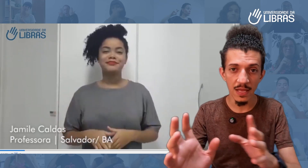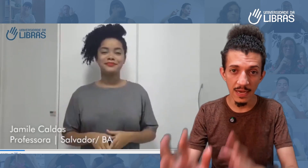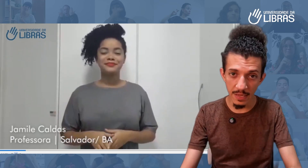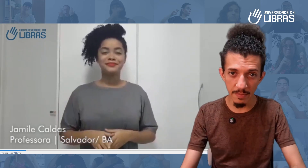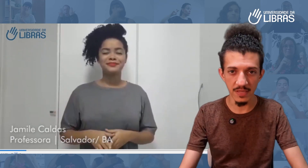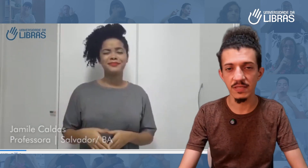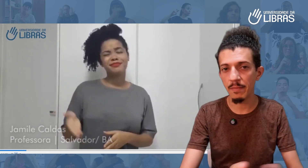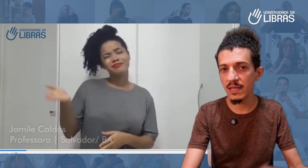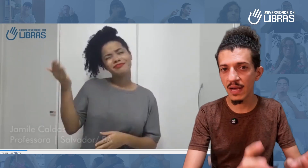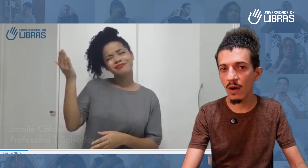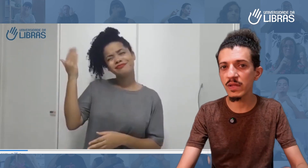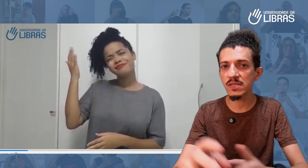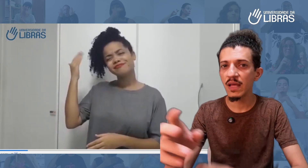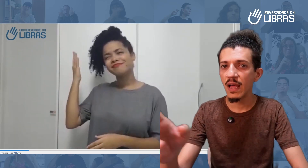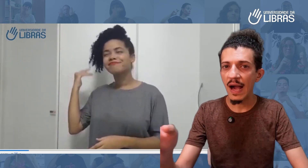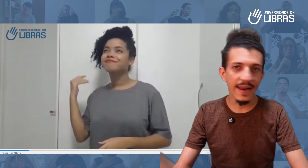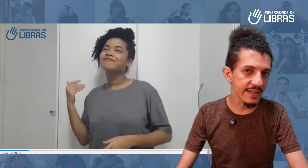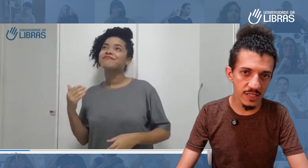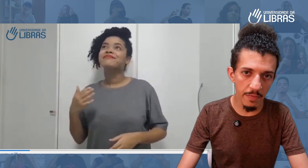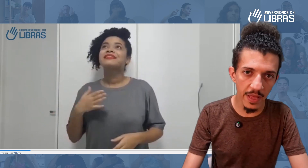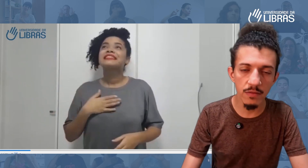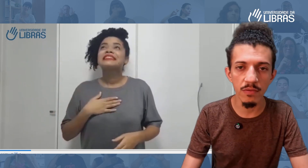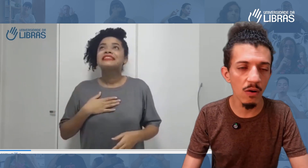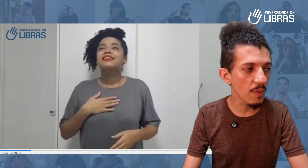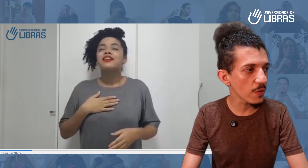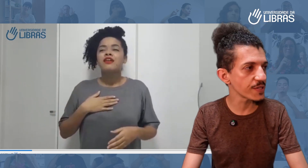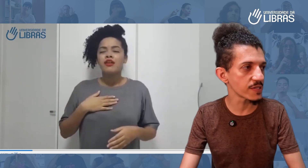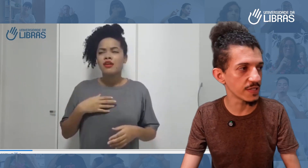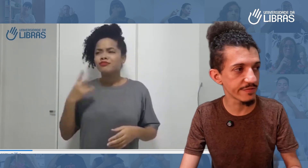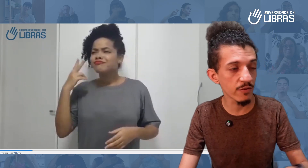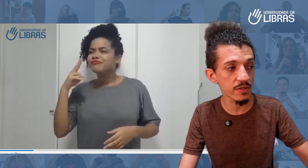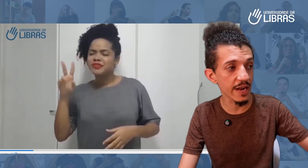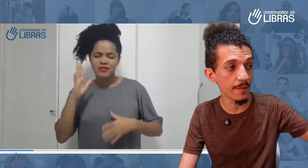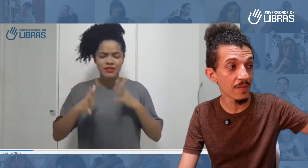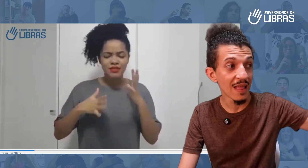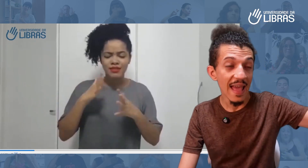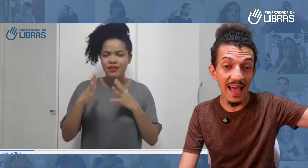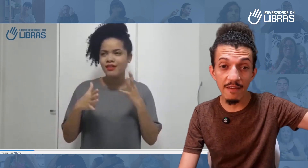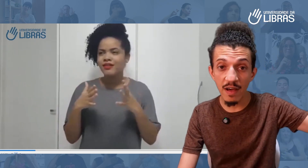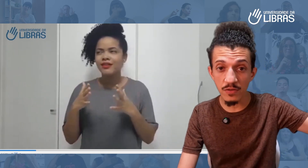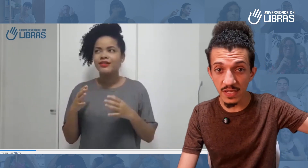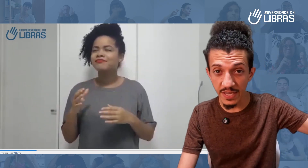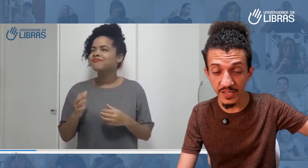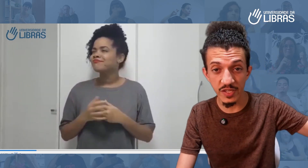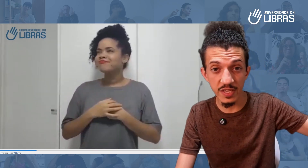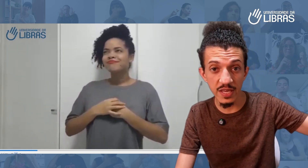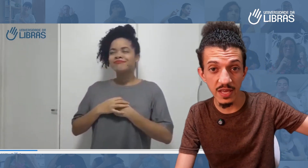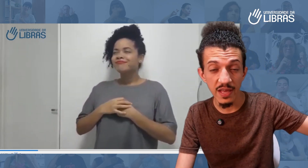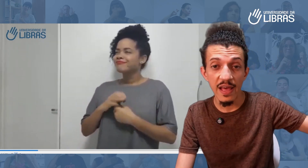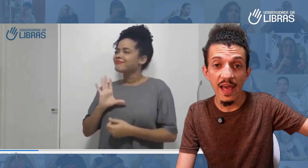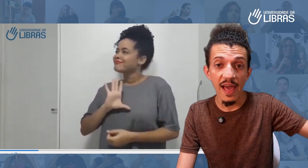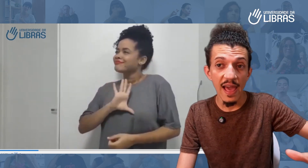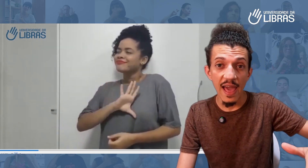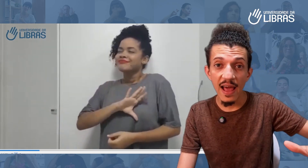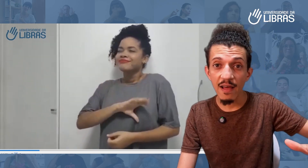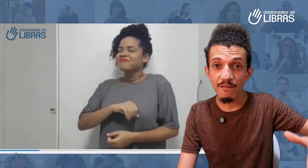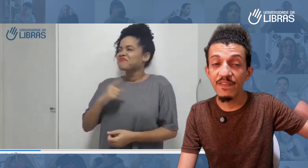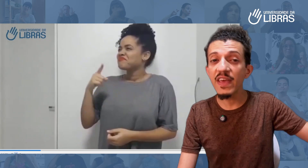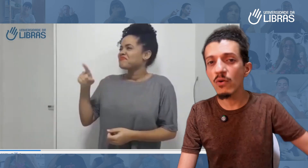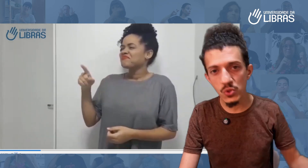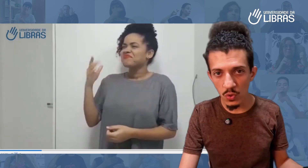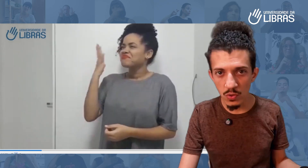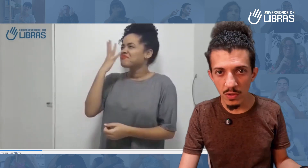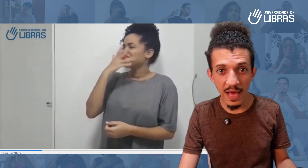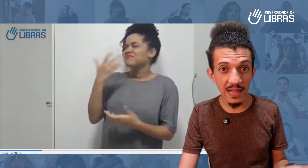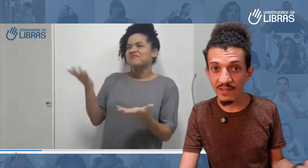Caldas Libras, Jamile Caldas, agradecimento, alguma coisa assim, você vai encontrar aí. Ela fala o seguinte, que ela